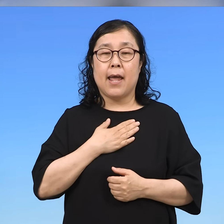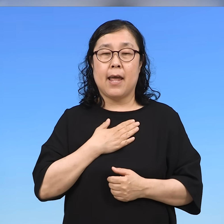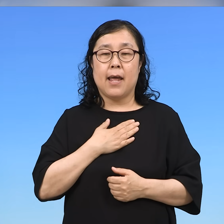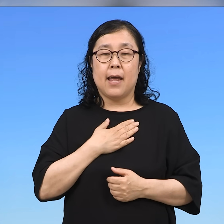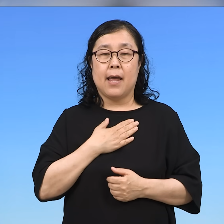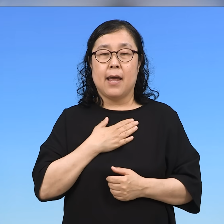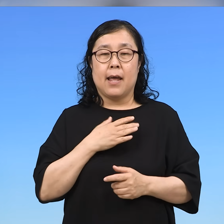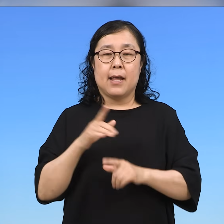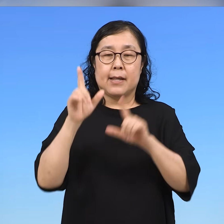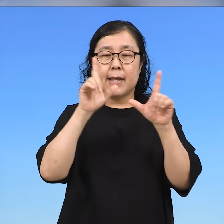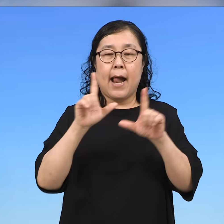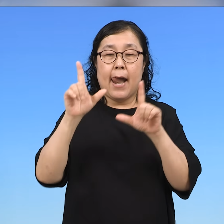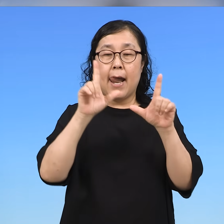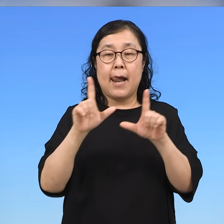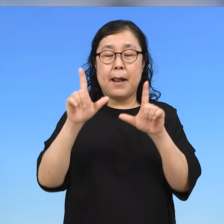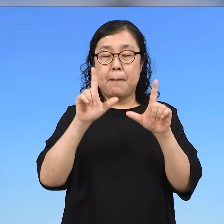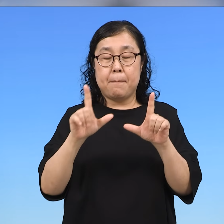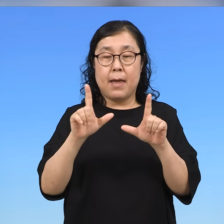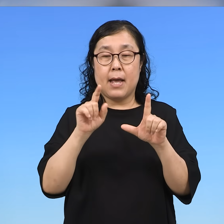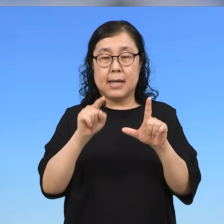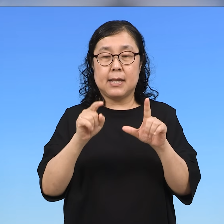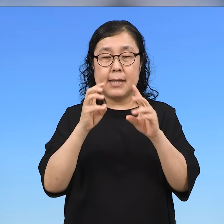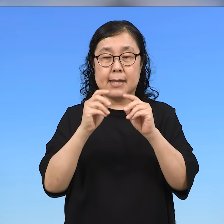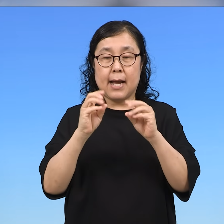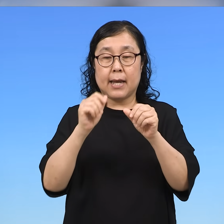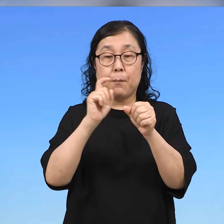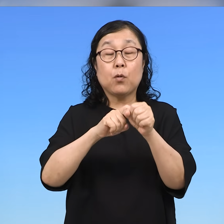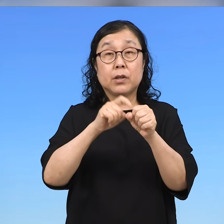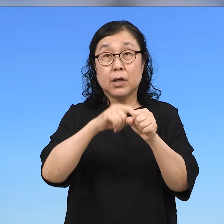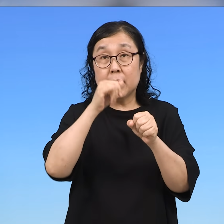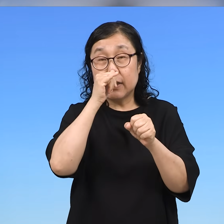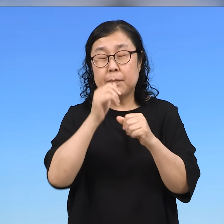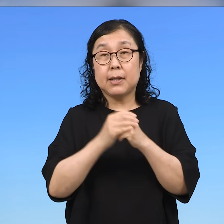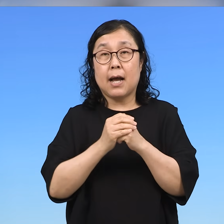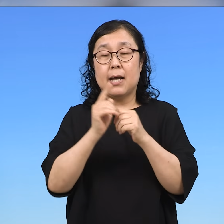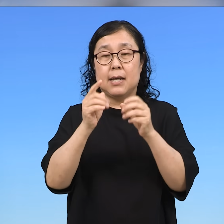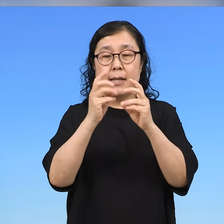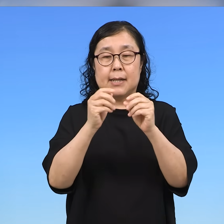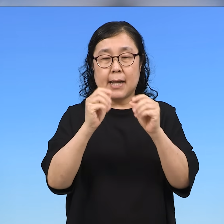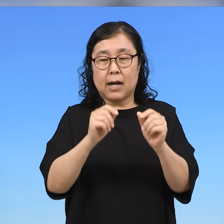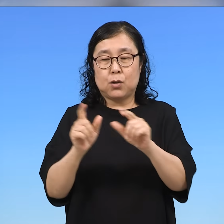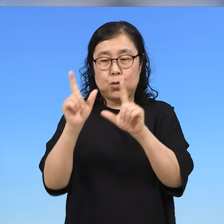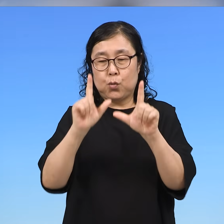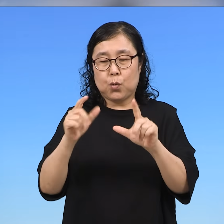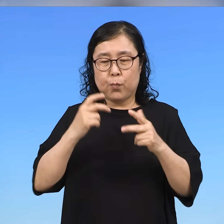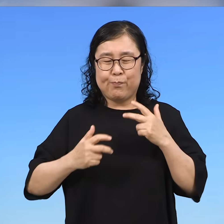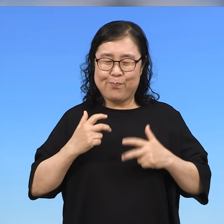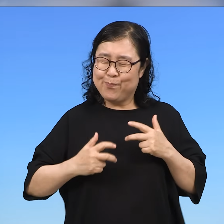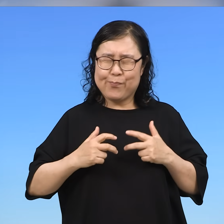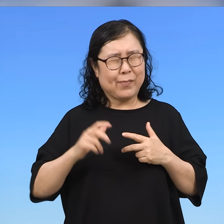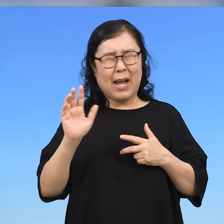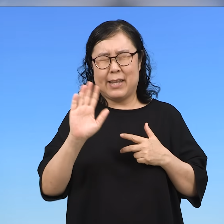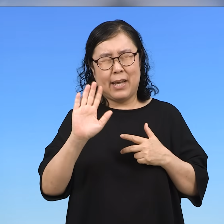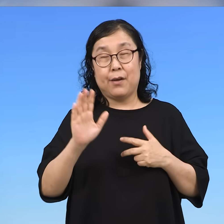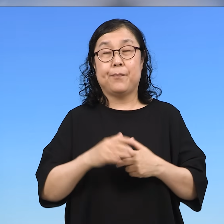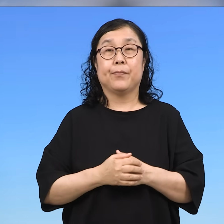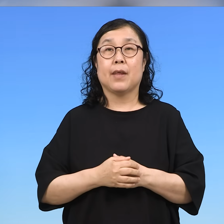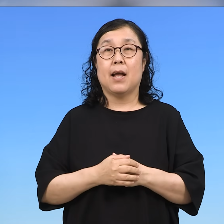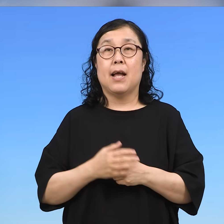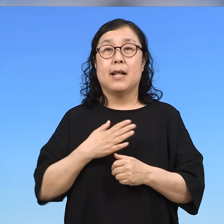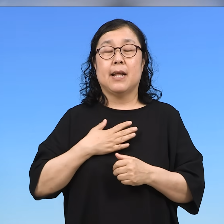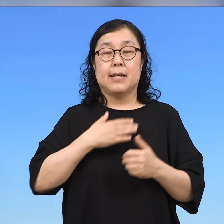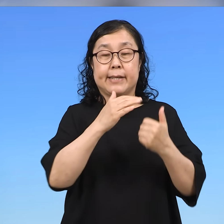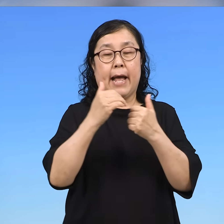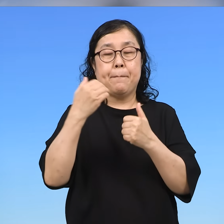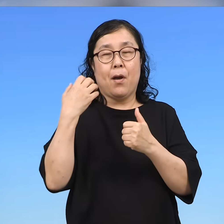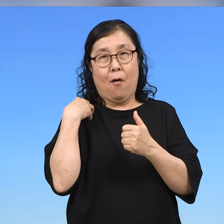저는 저에 대한 이 땅의 삶의 이해가 어떤가 하면 이 땅은 누리고 즐기는 것이 아니라고 생각을 합니다.